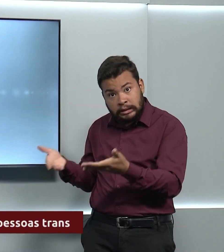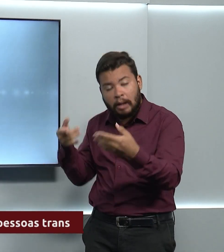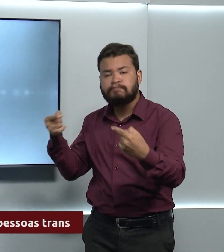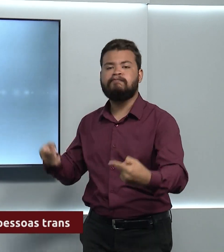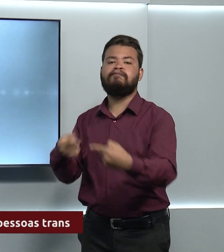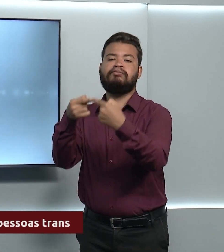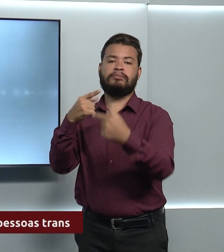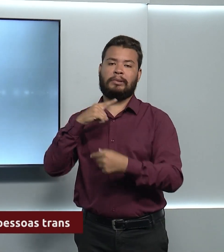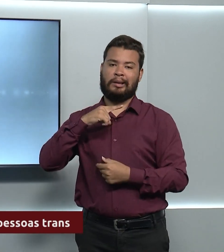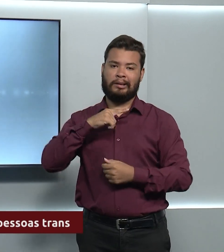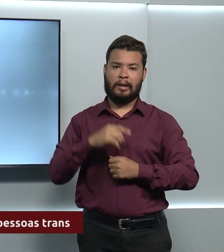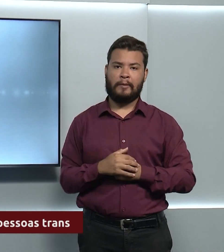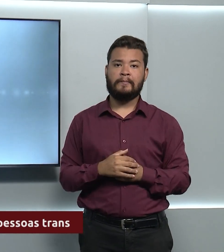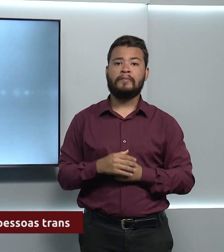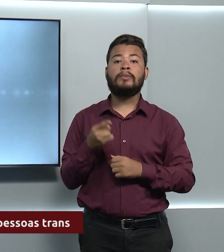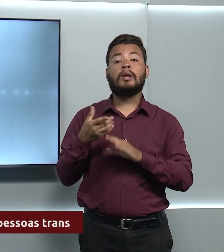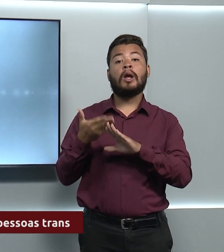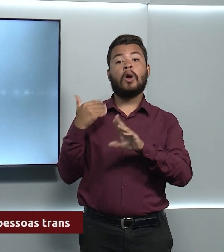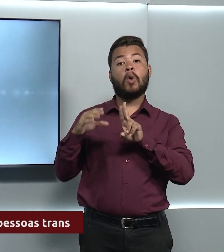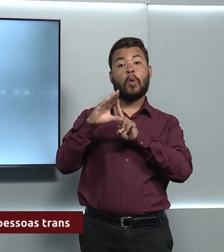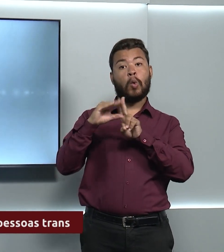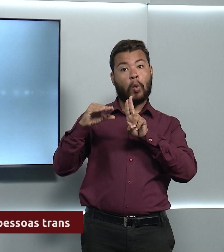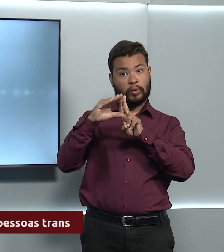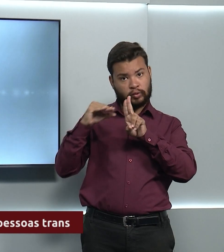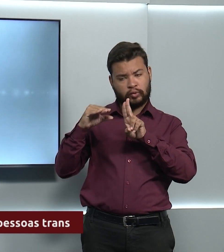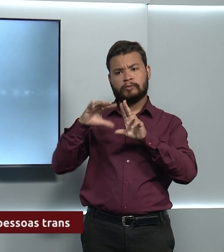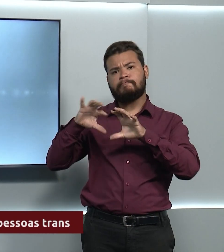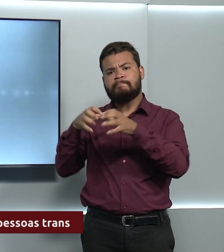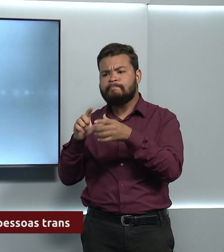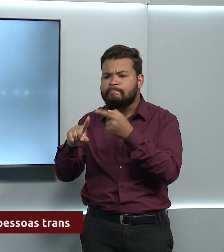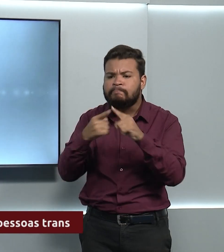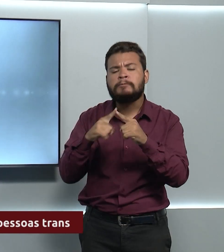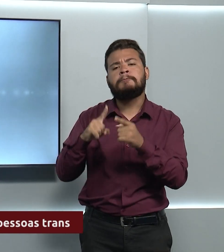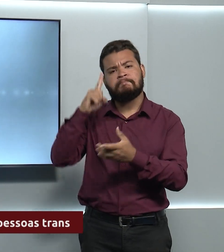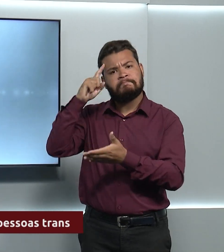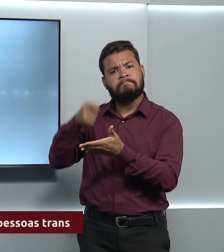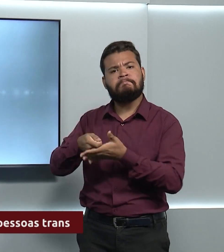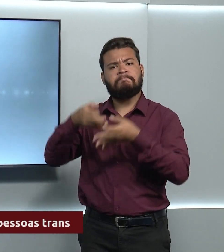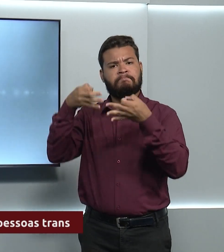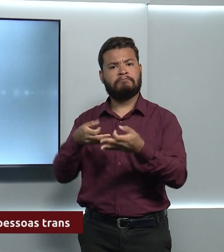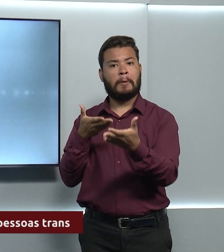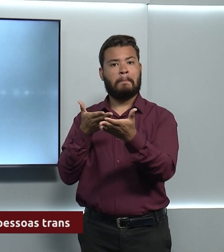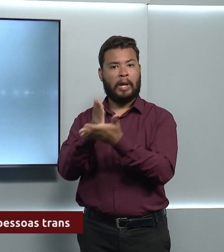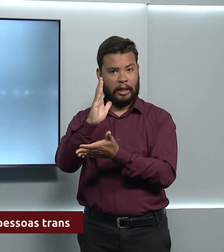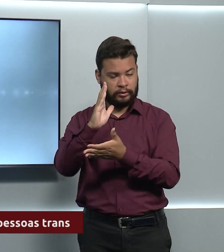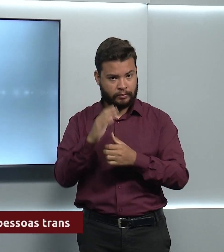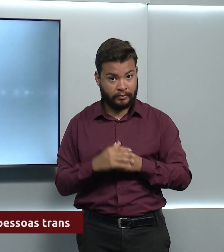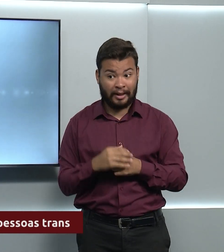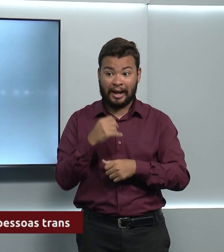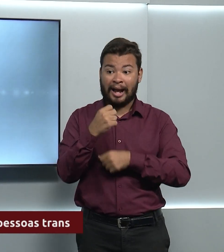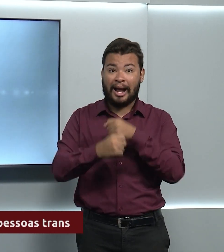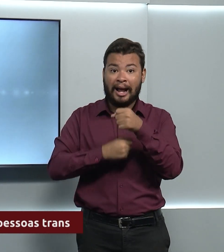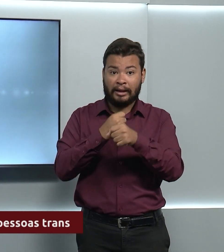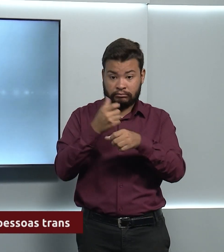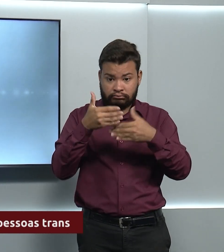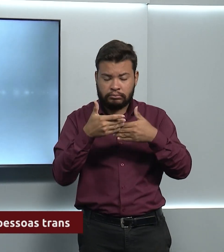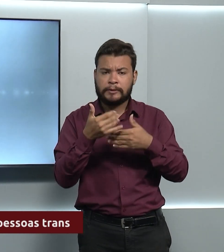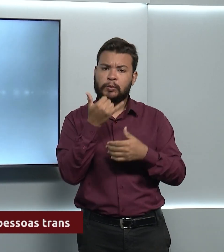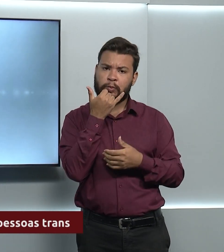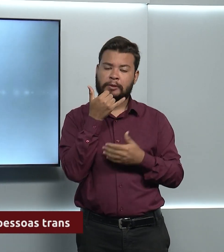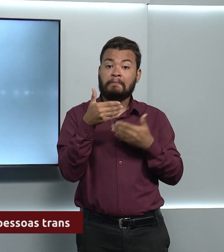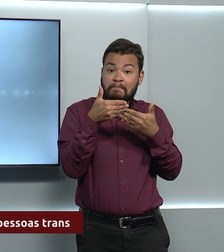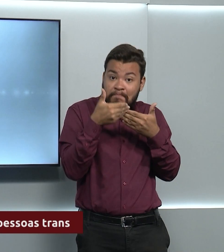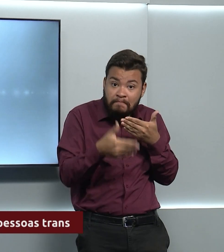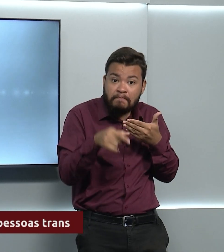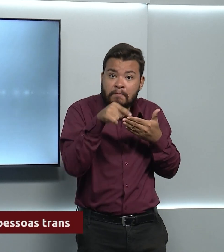aprovação aconteceu nesse último Consune e passa a ter validade a partir do próximo processo seletivo,